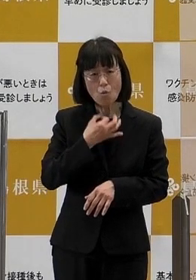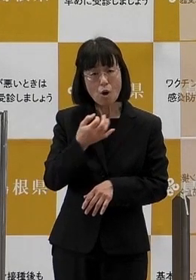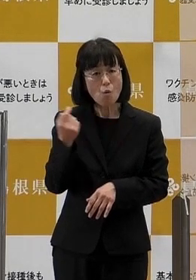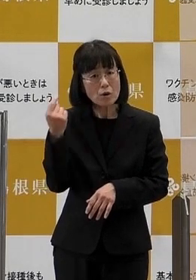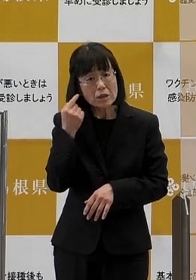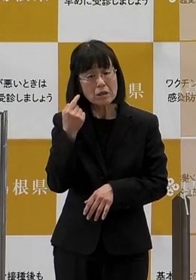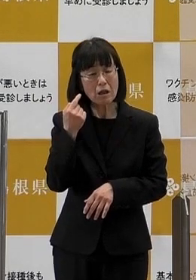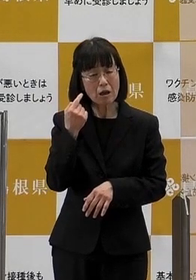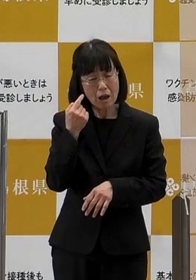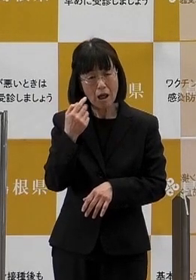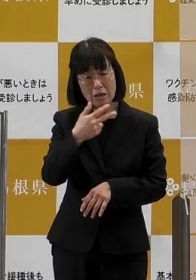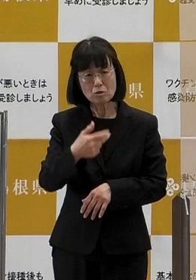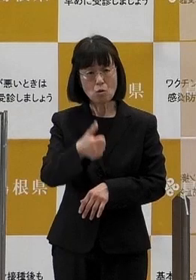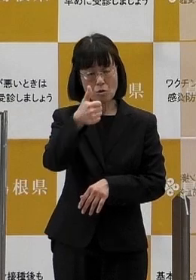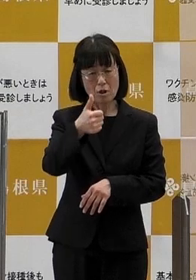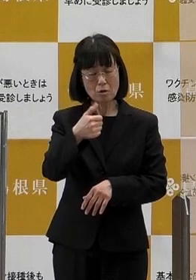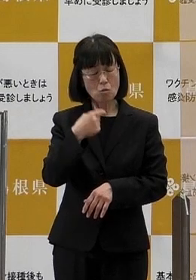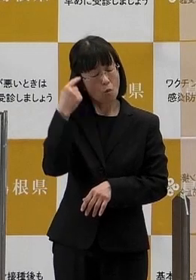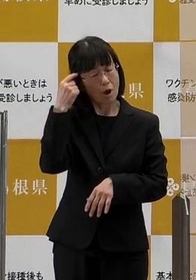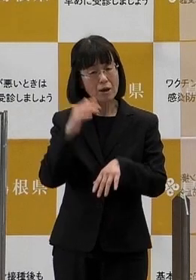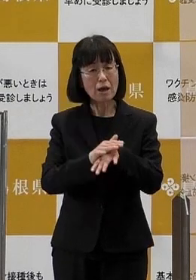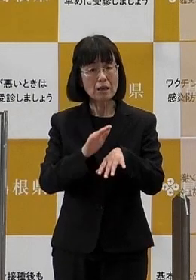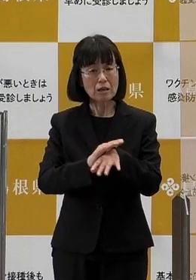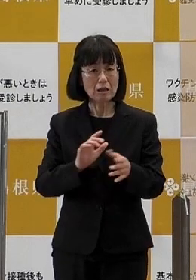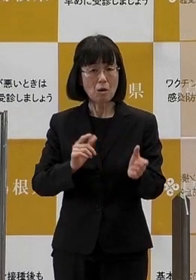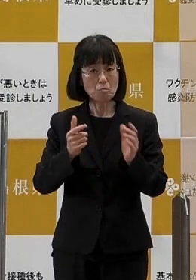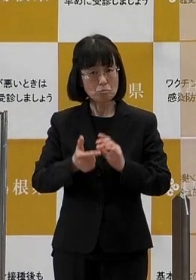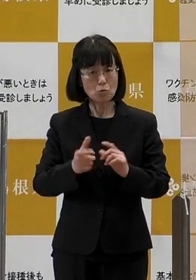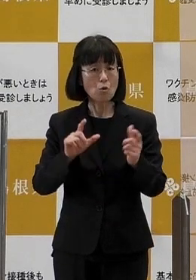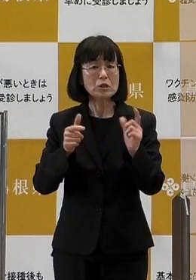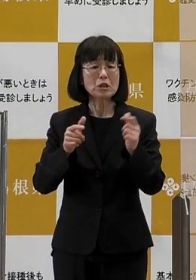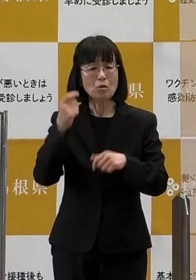変わるわけがないでしょう。これは数字ですよ。